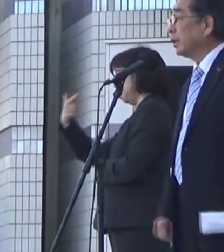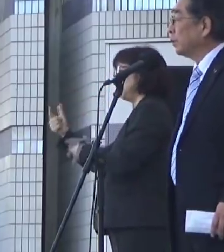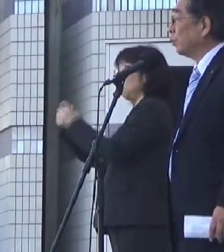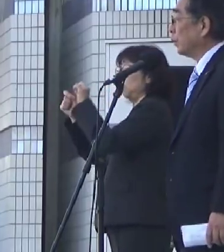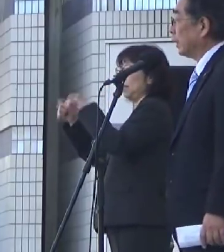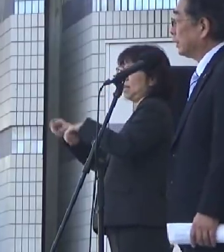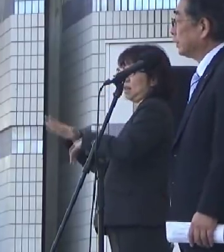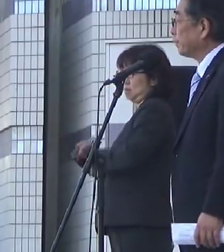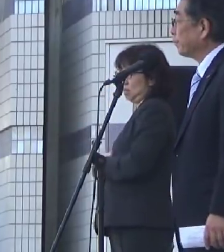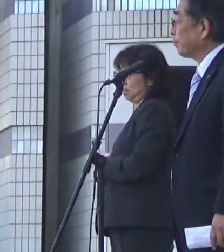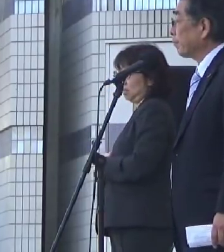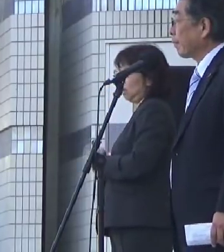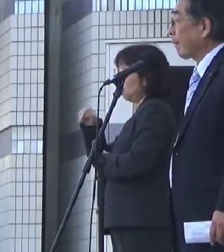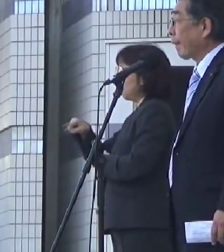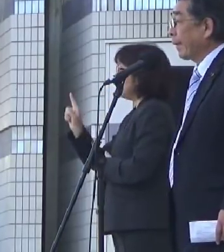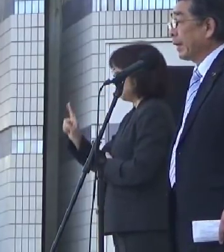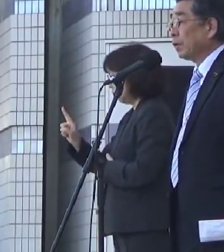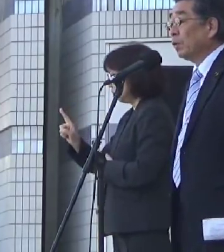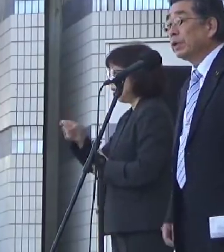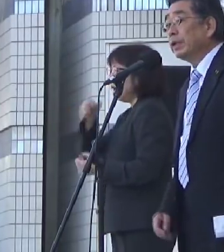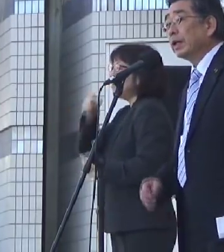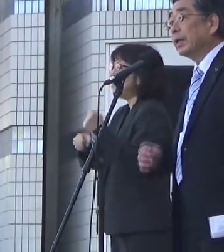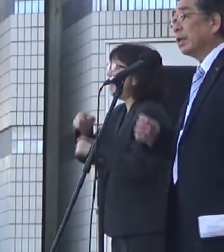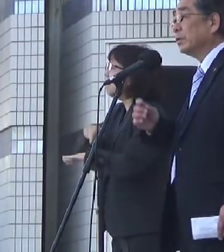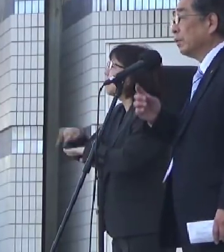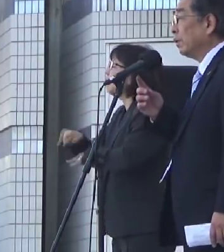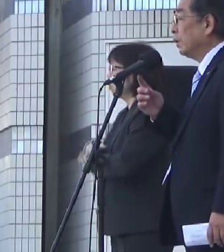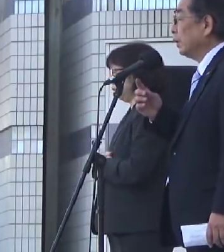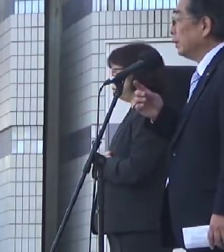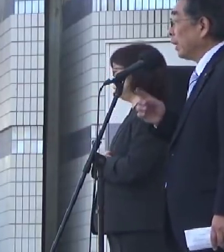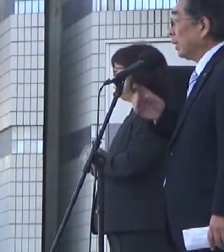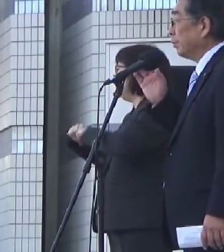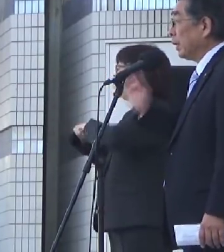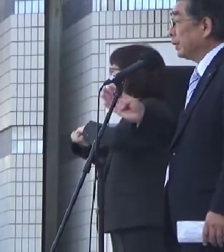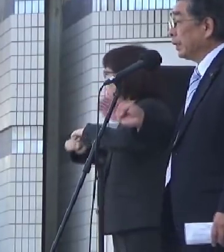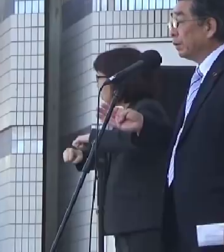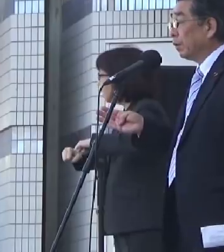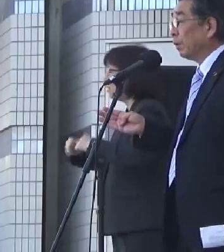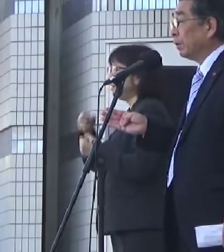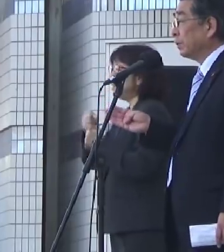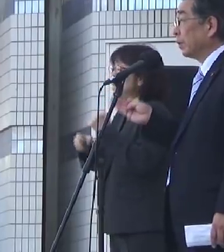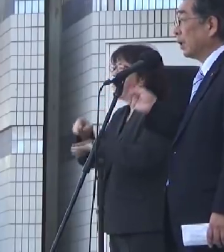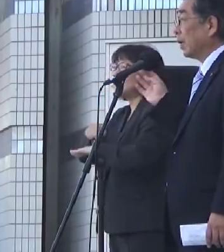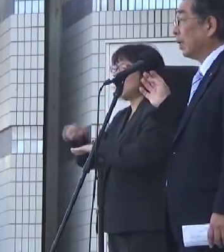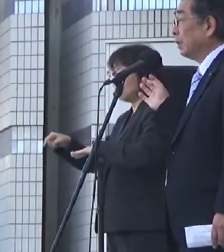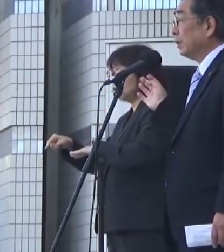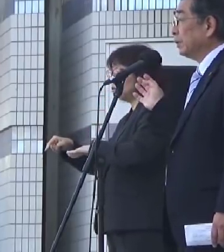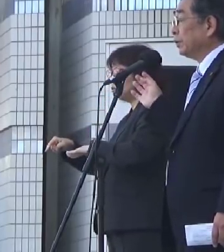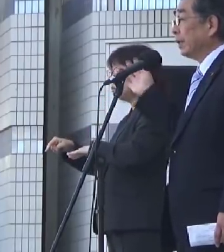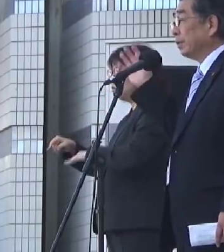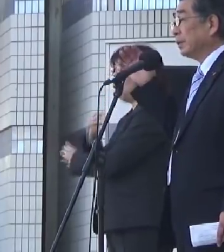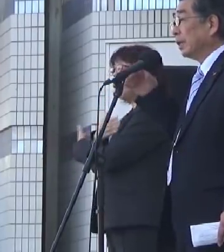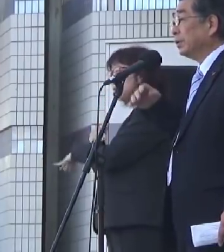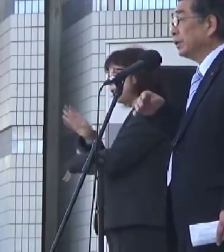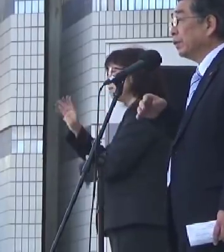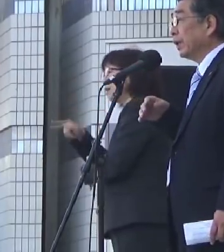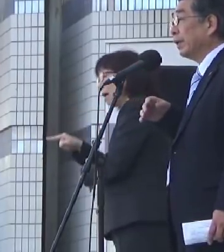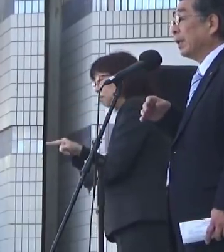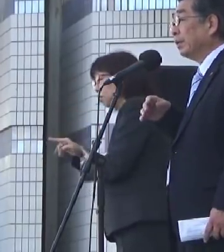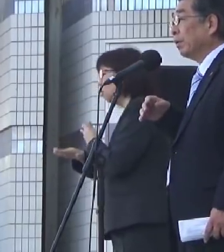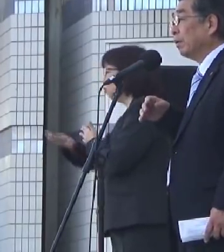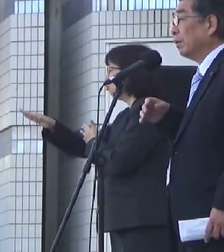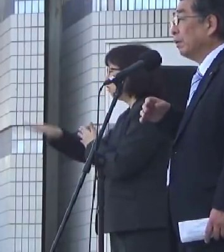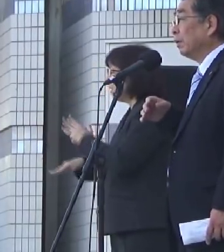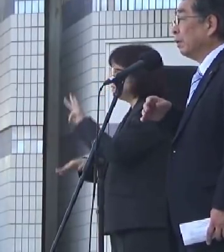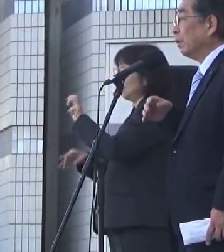避難計画の問題です。広域避難計画を今茨城県とそれから周辺の30キロ